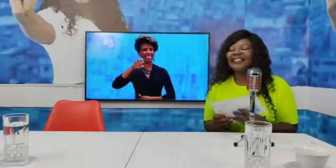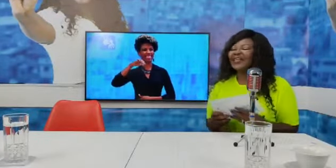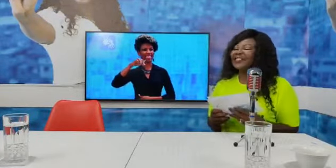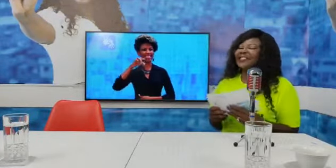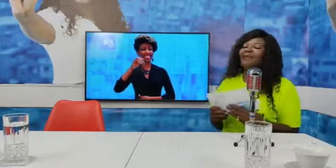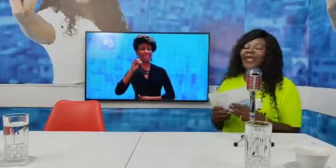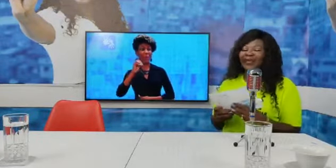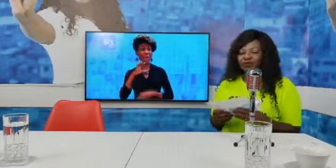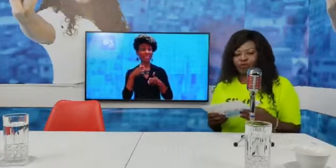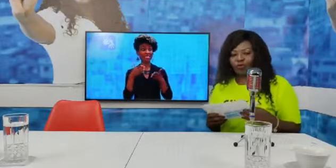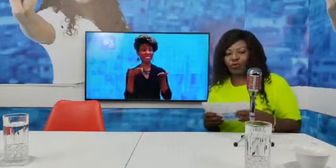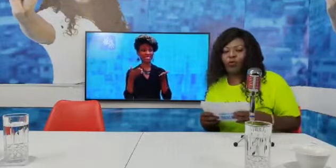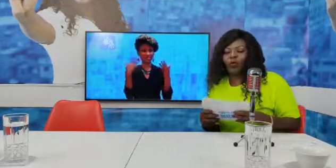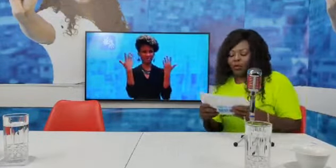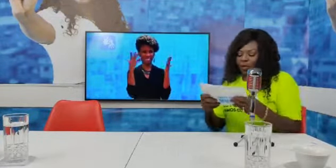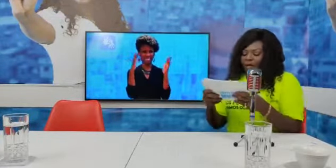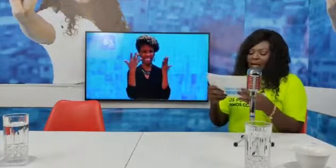Eurides Nascimento.